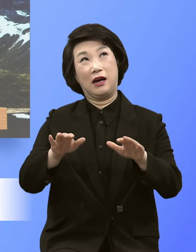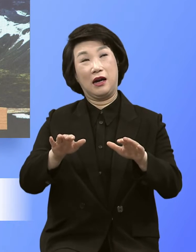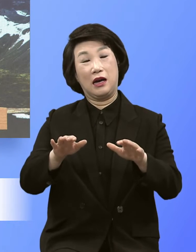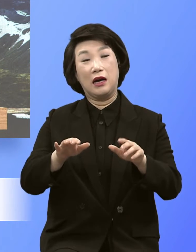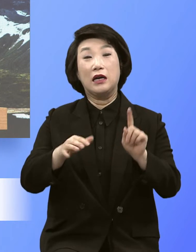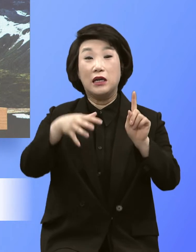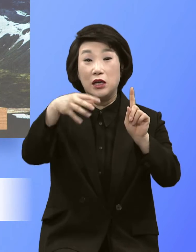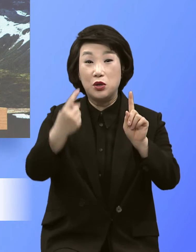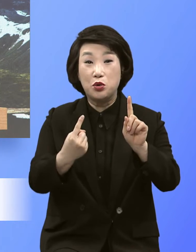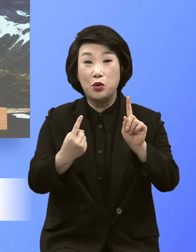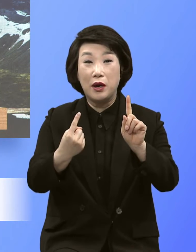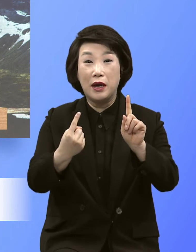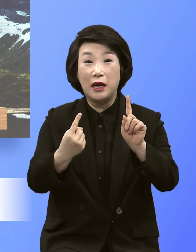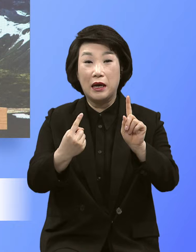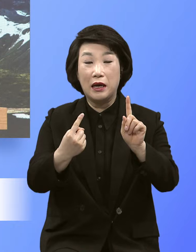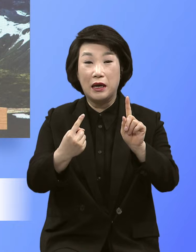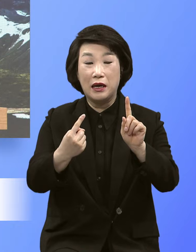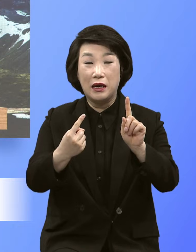1초에